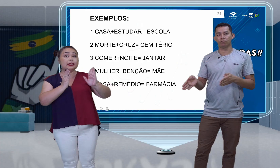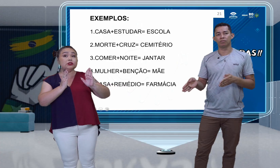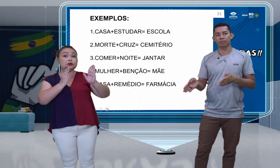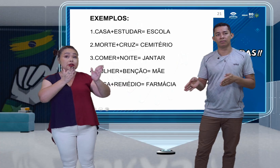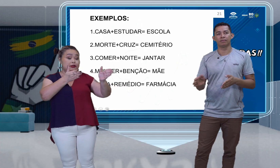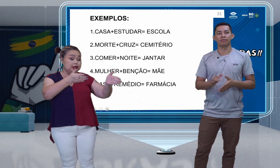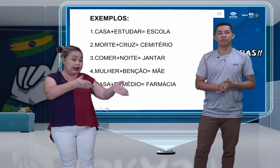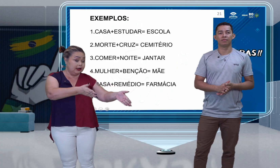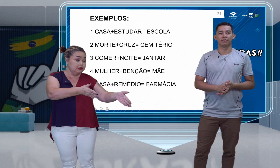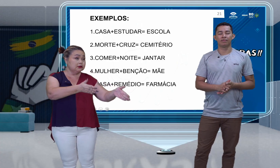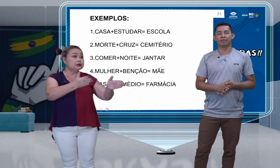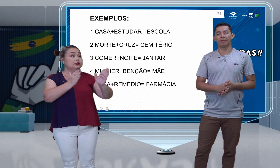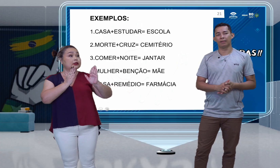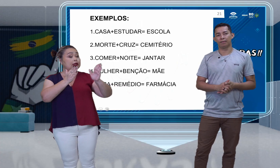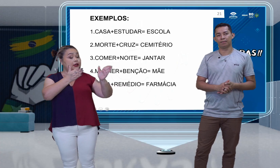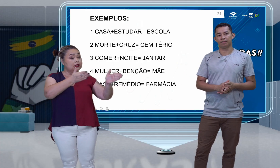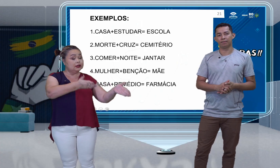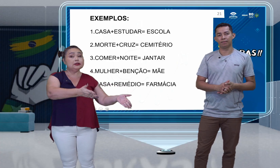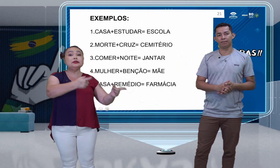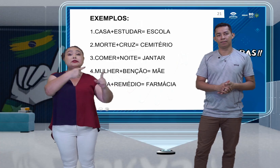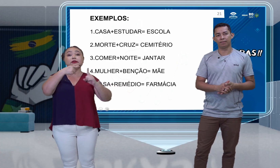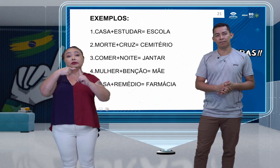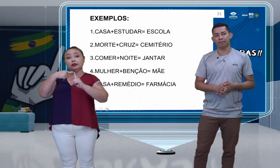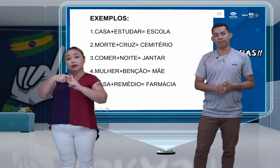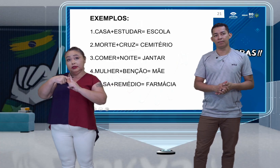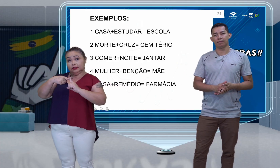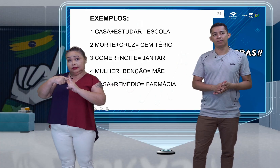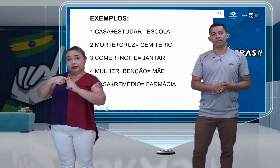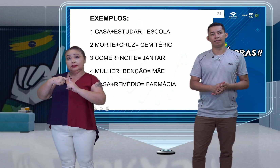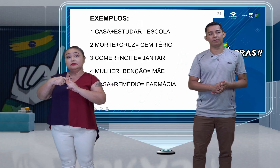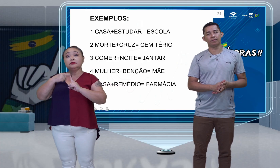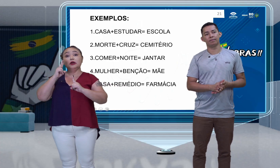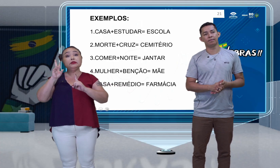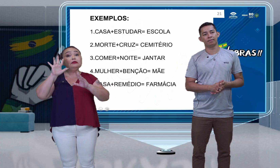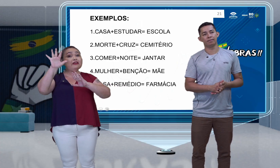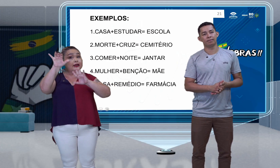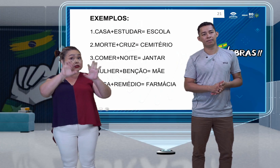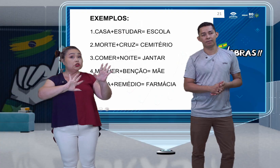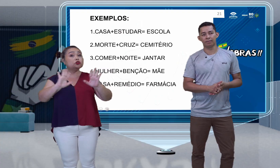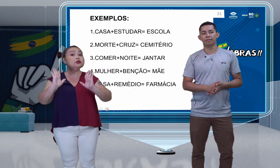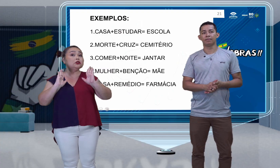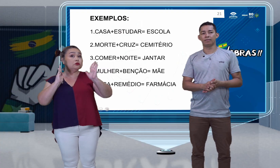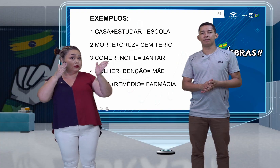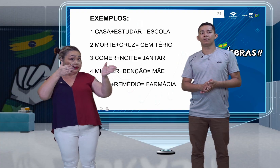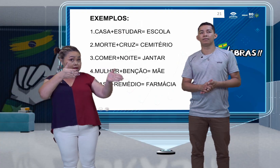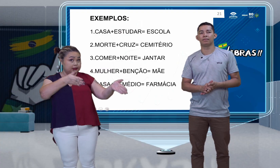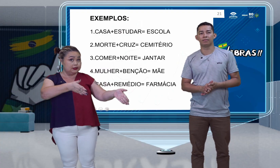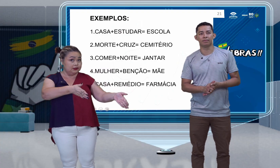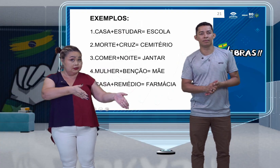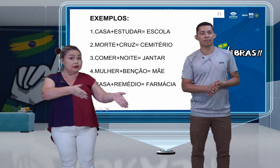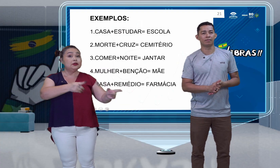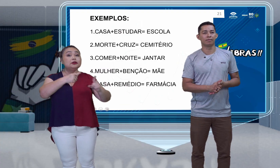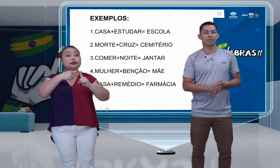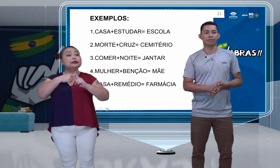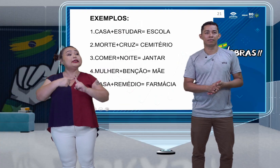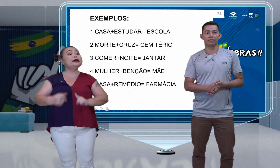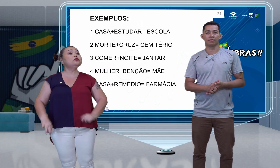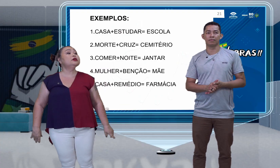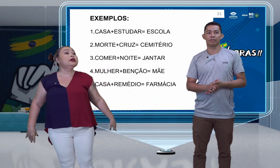de deitar, esse e esse. Então, tem várias regiões que usam esse. Tá certo?